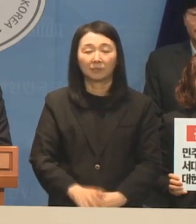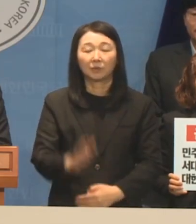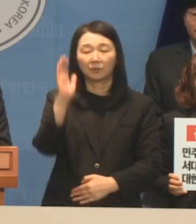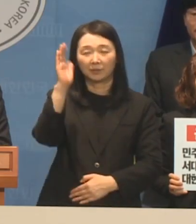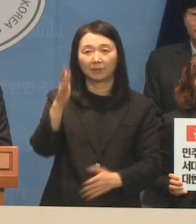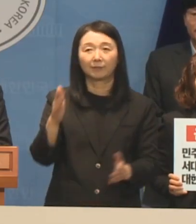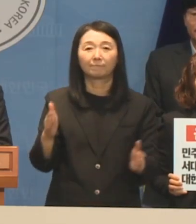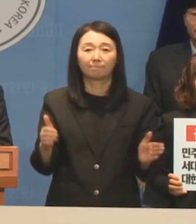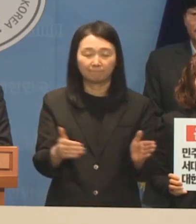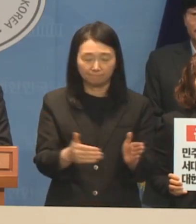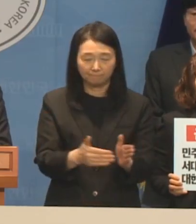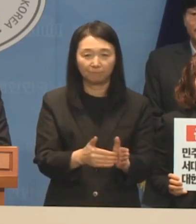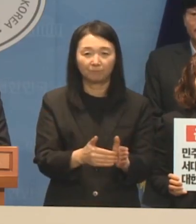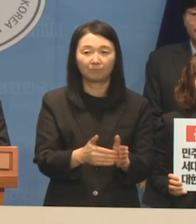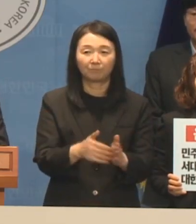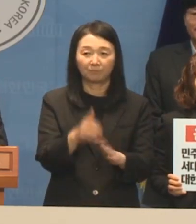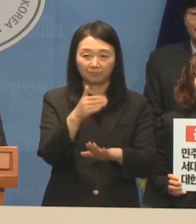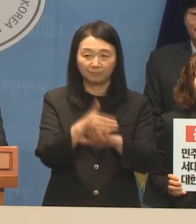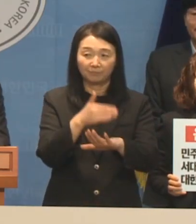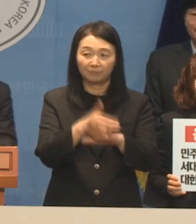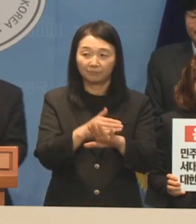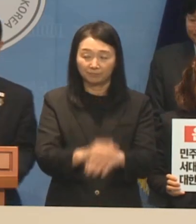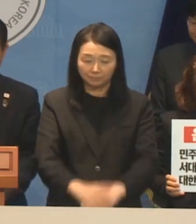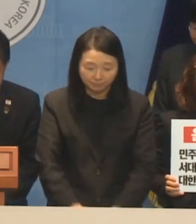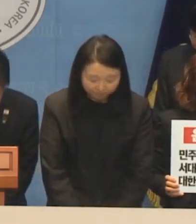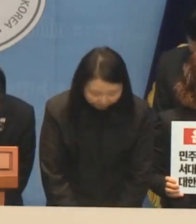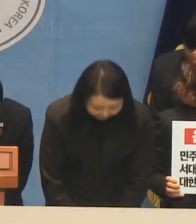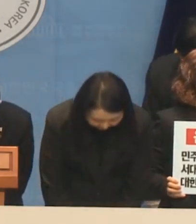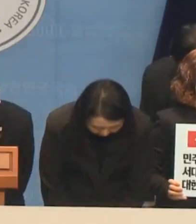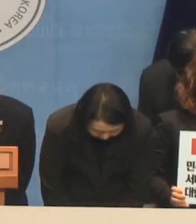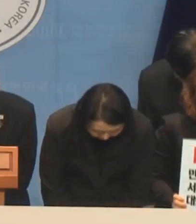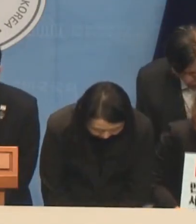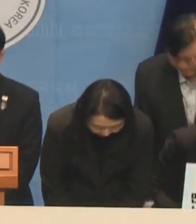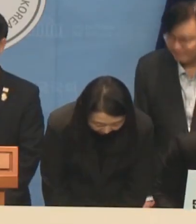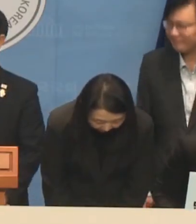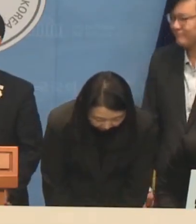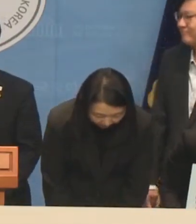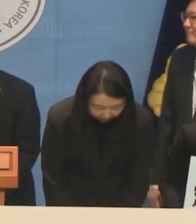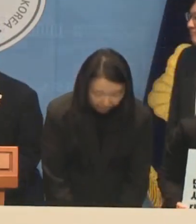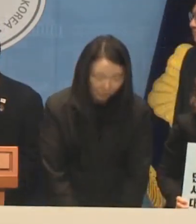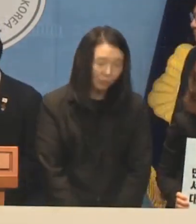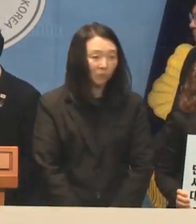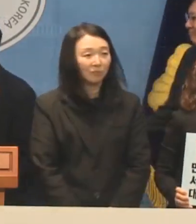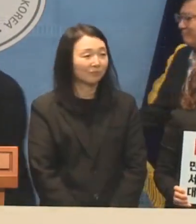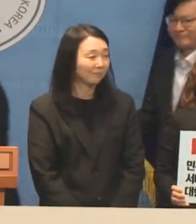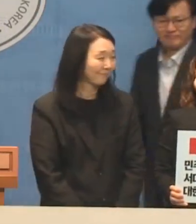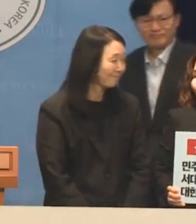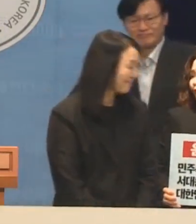기자회견을 이상으로 마치겠습니다. 고맙습니다.